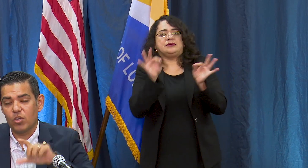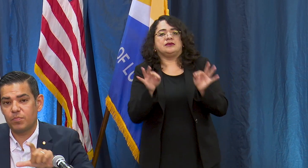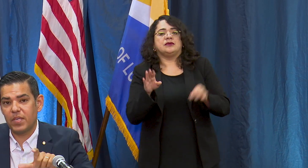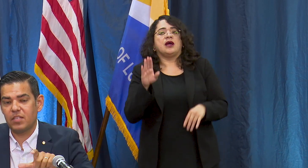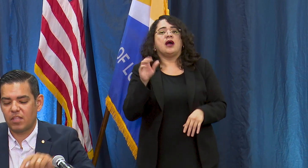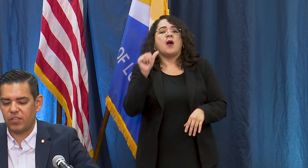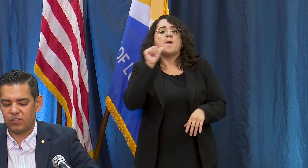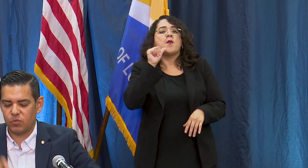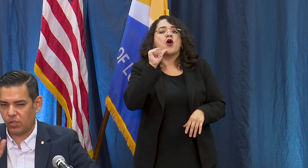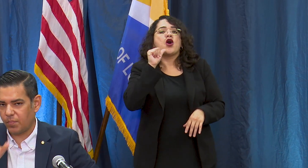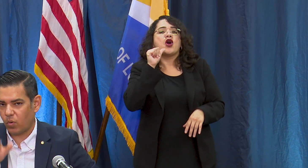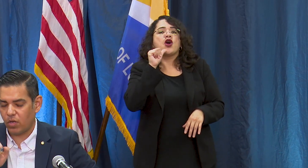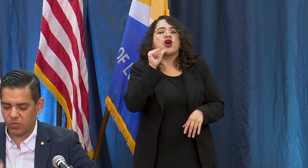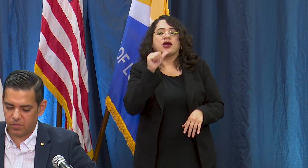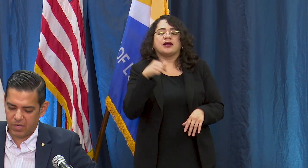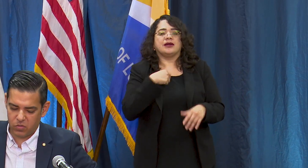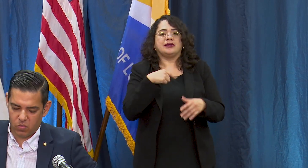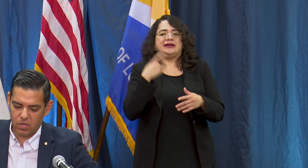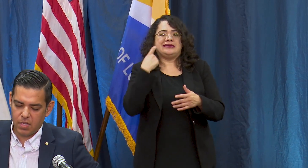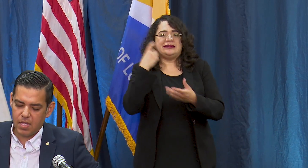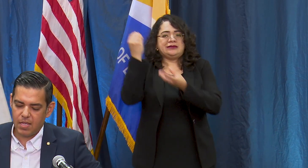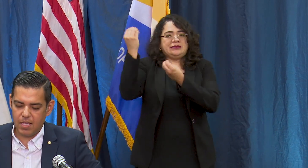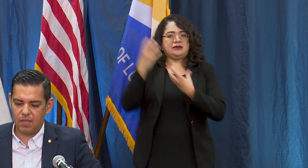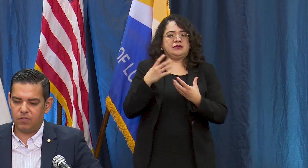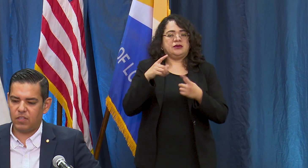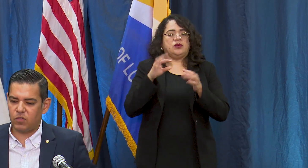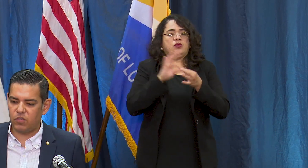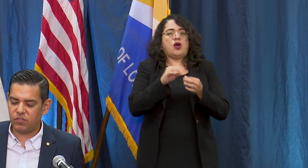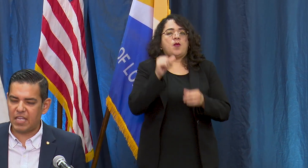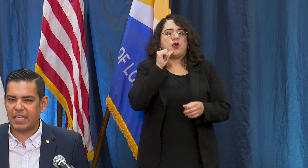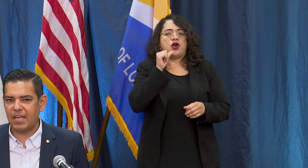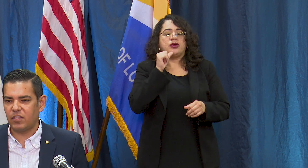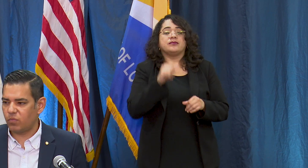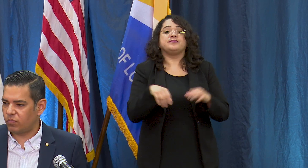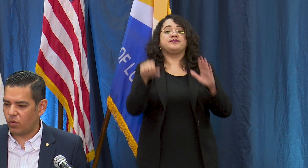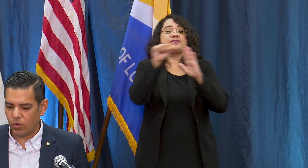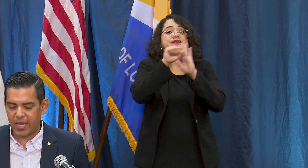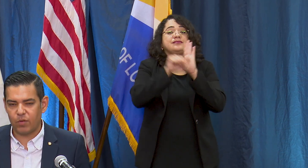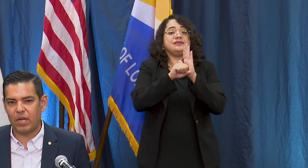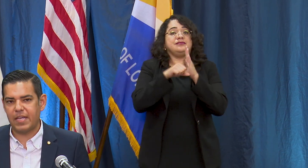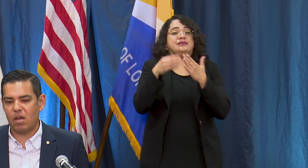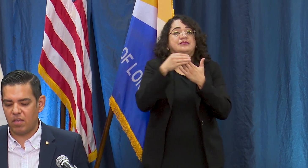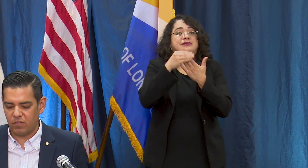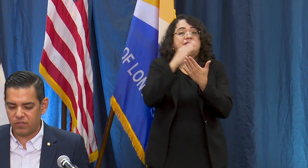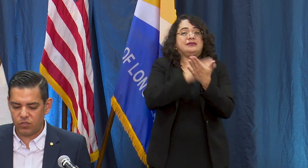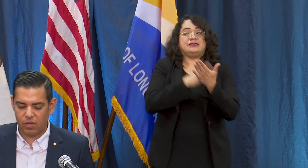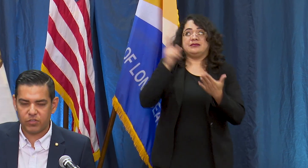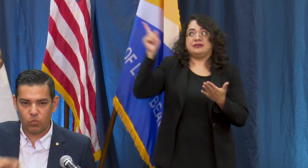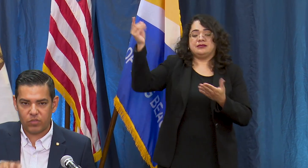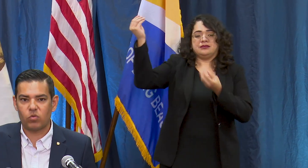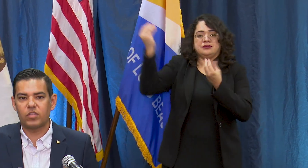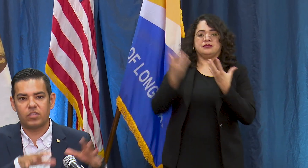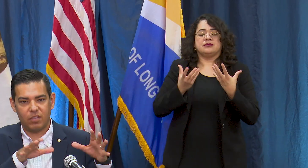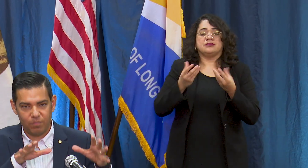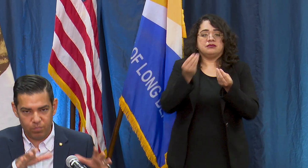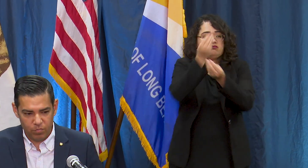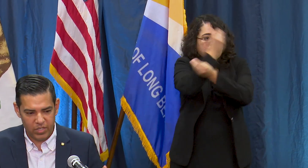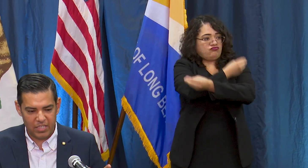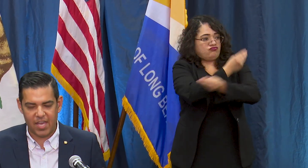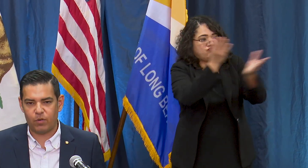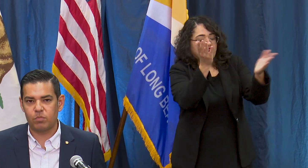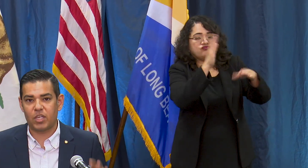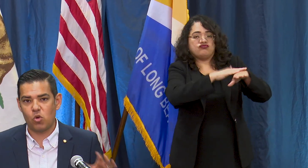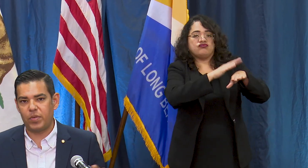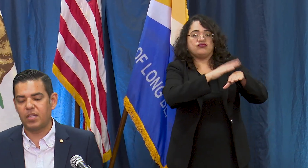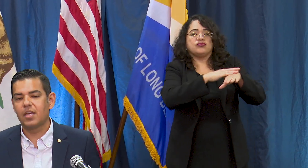the bars piece, because I think this is really important just to make sure, and so the state guidance with what we're getting right now is essentially, obviously, restaurants